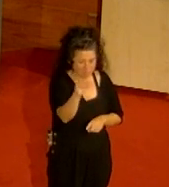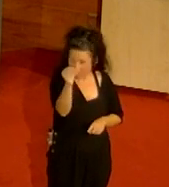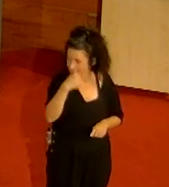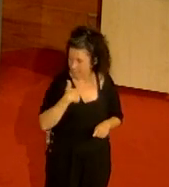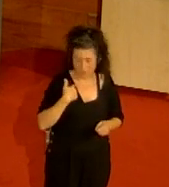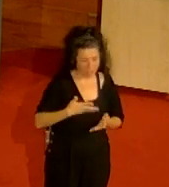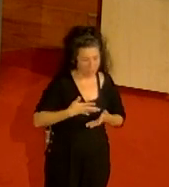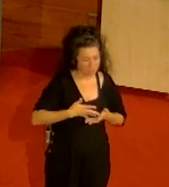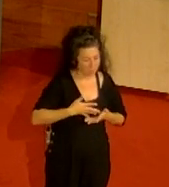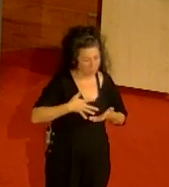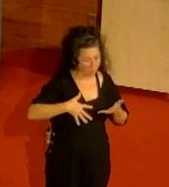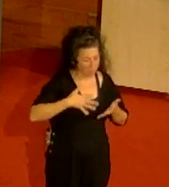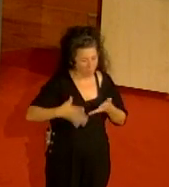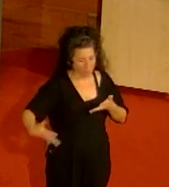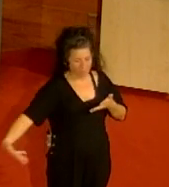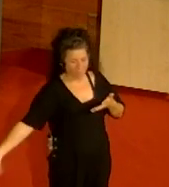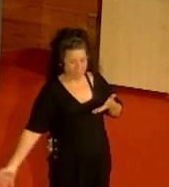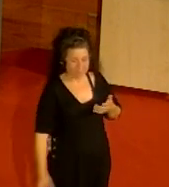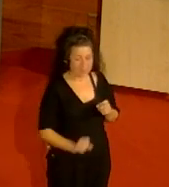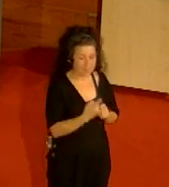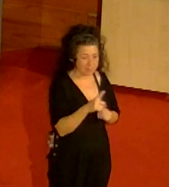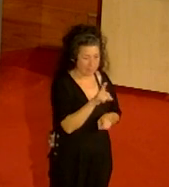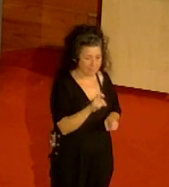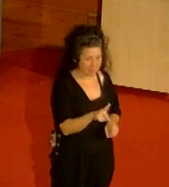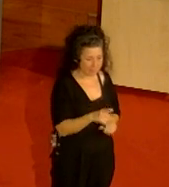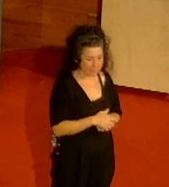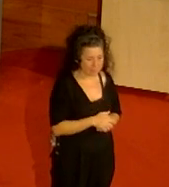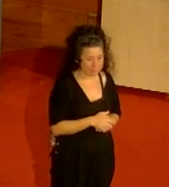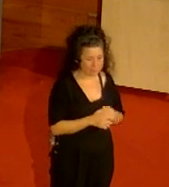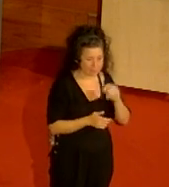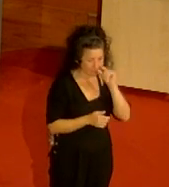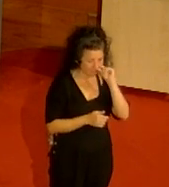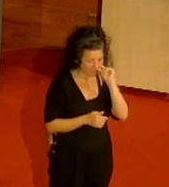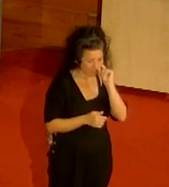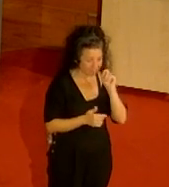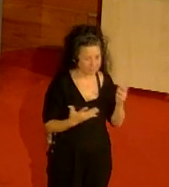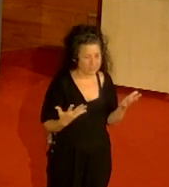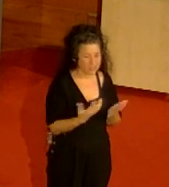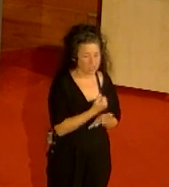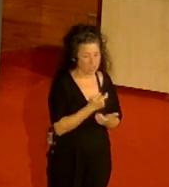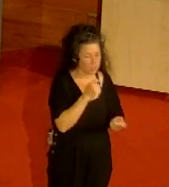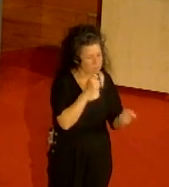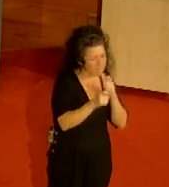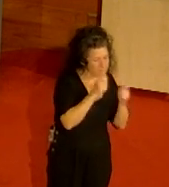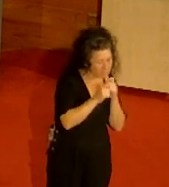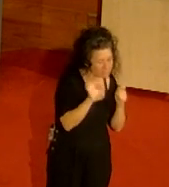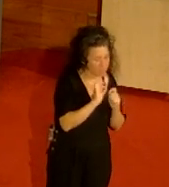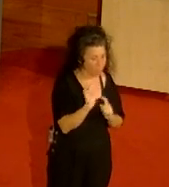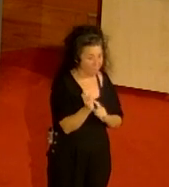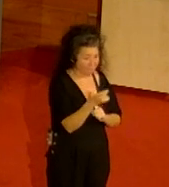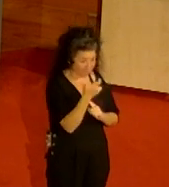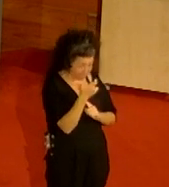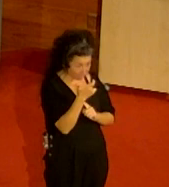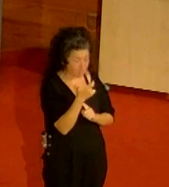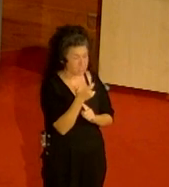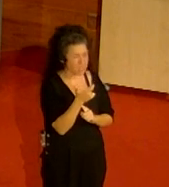liarme, entonces, la que la quiera. La primera era... si los periodistas, todos los periodistas o agencias, tenéis los mismos